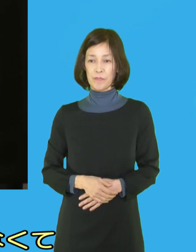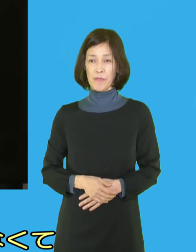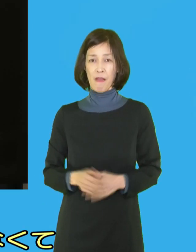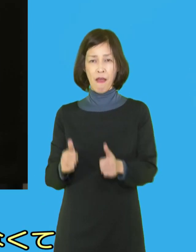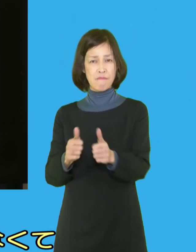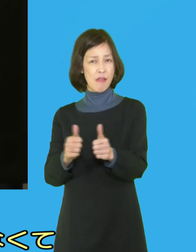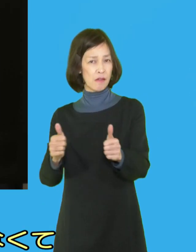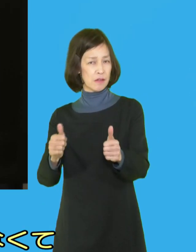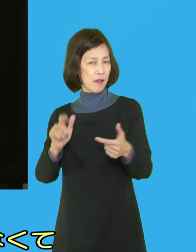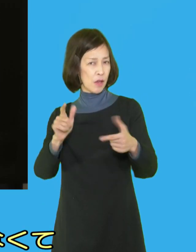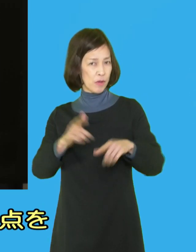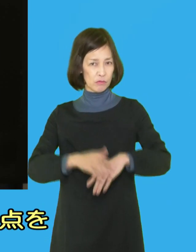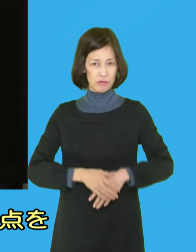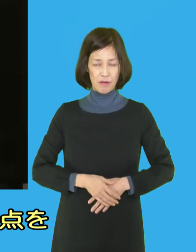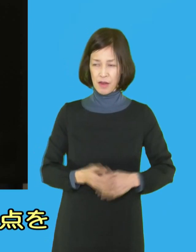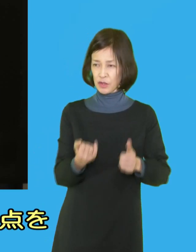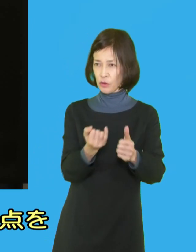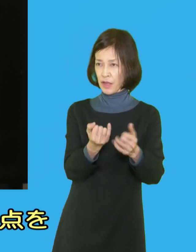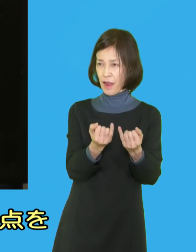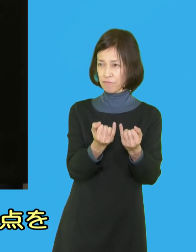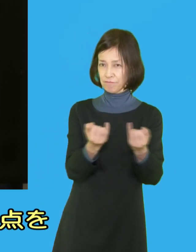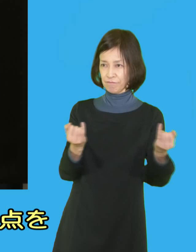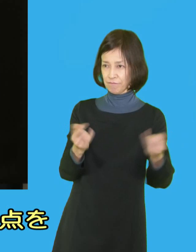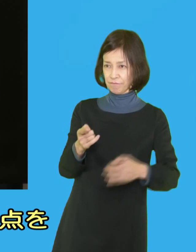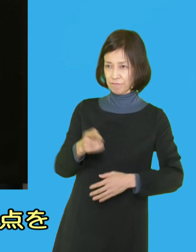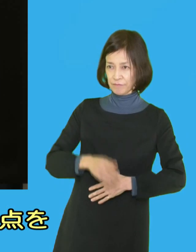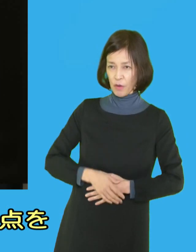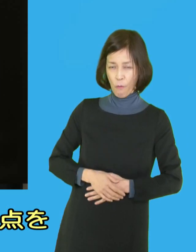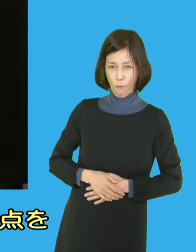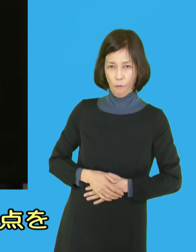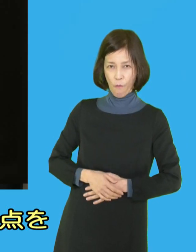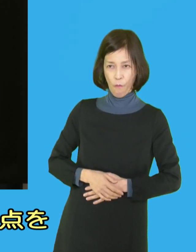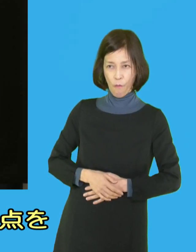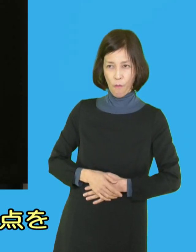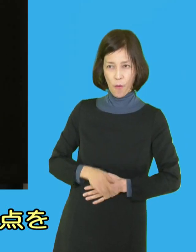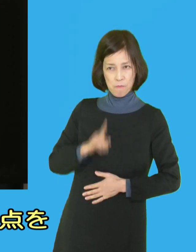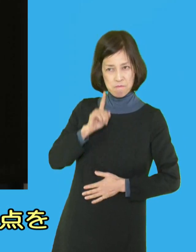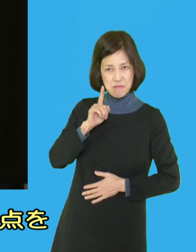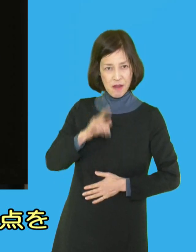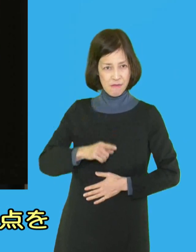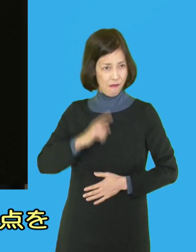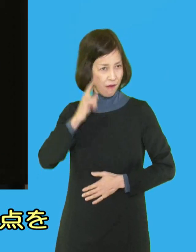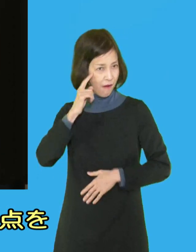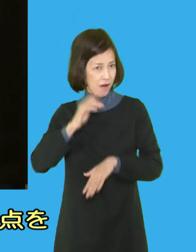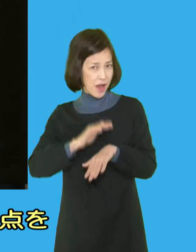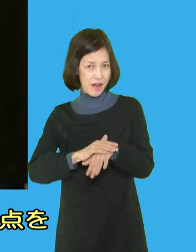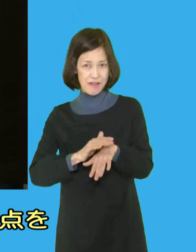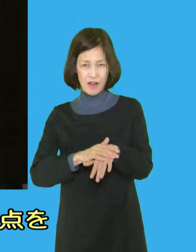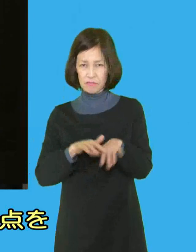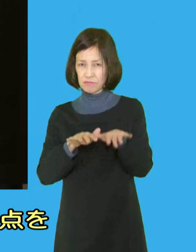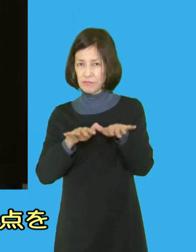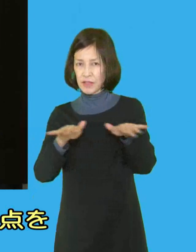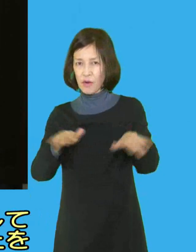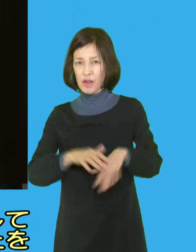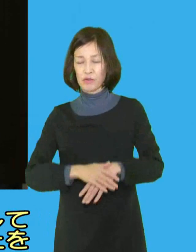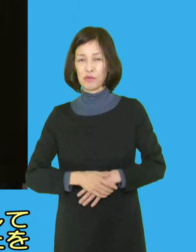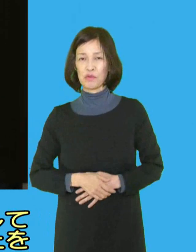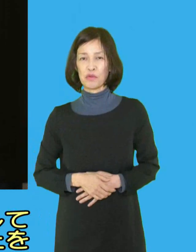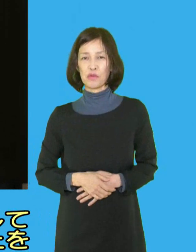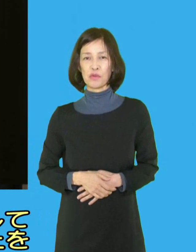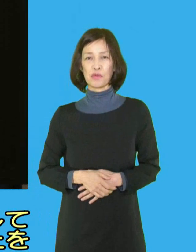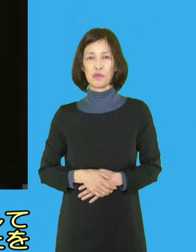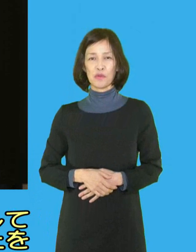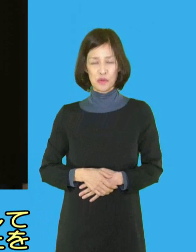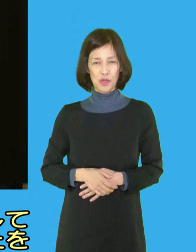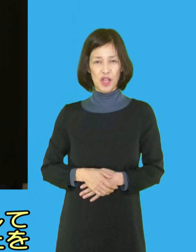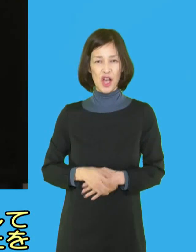線での政策じゃなくてしっかりと女性の視点を持っていただいてですね、女性の視点を生